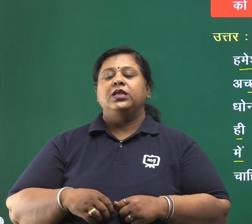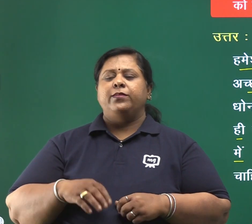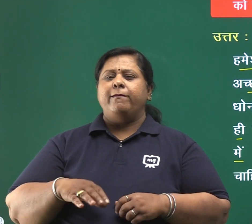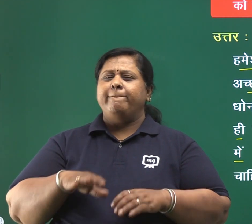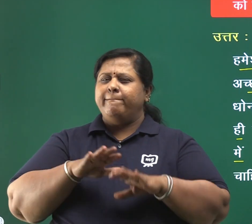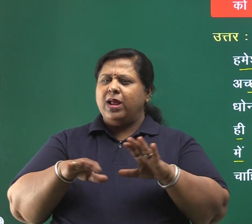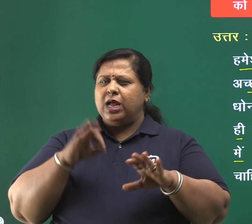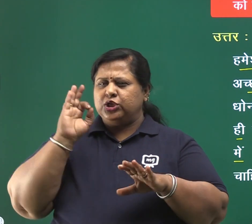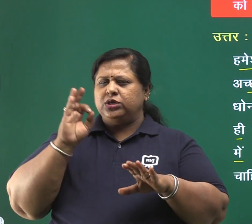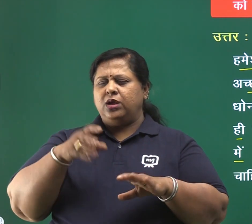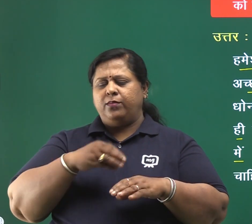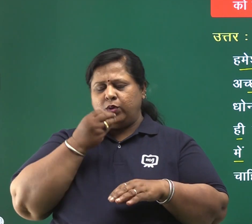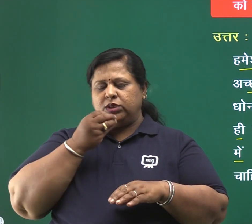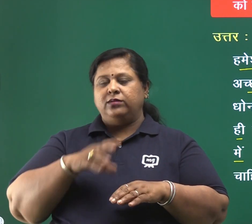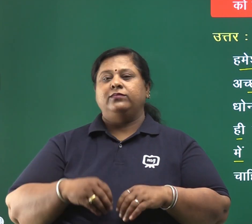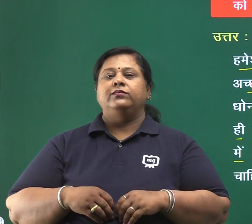संतुलित आहार